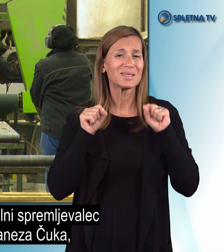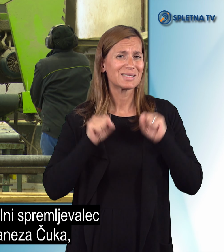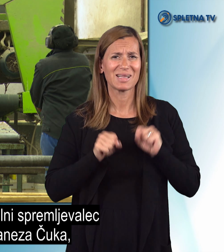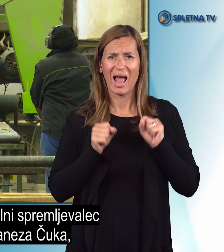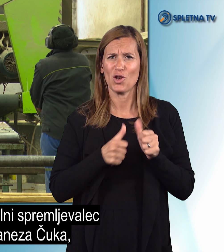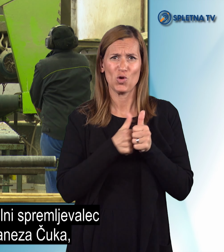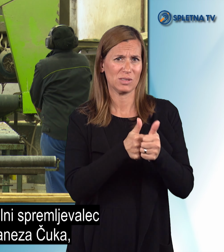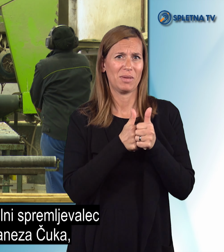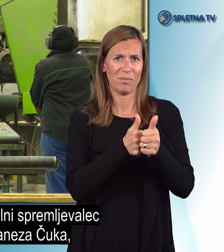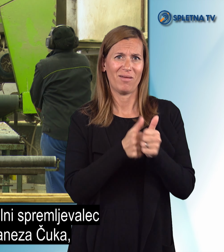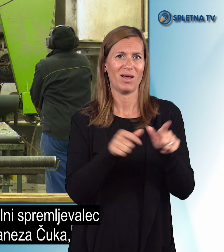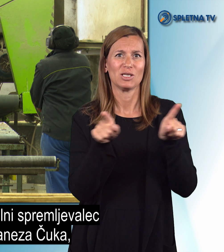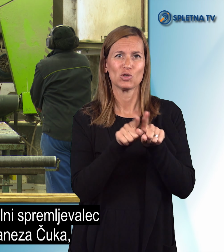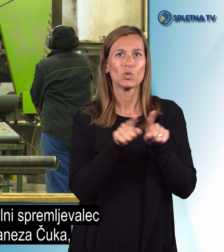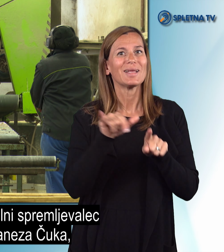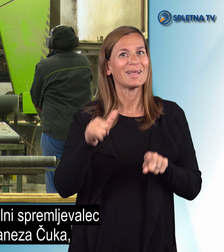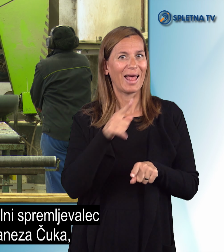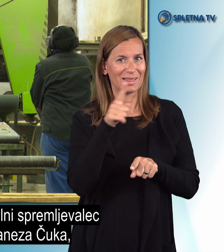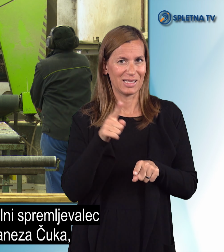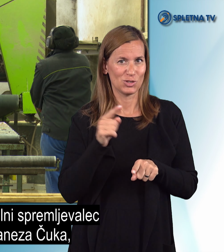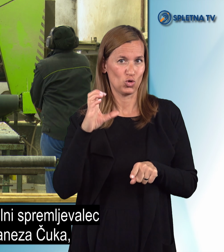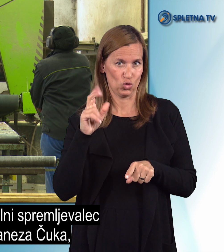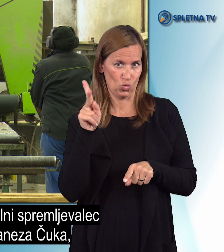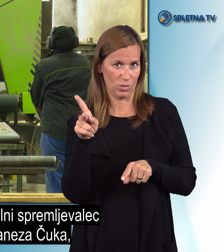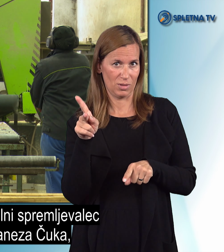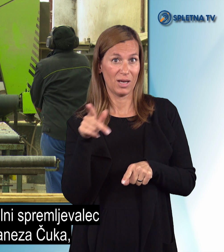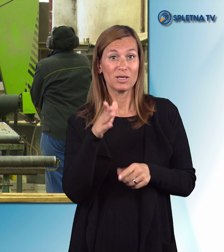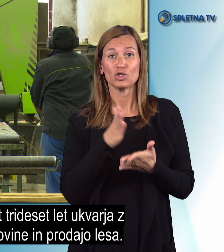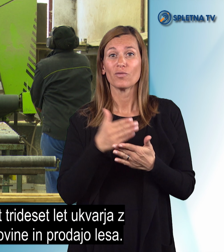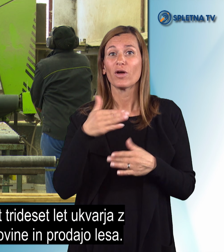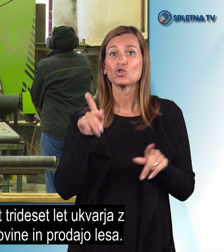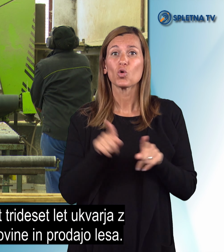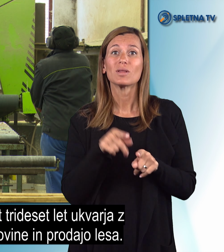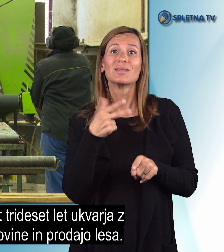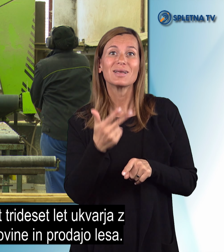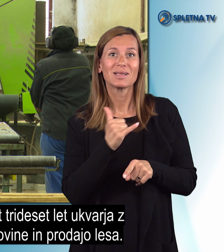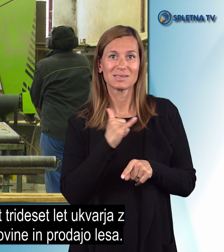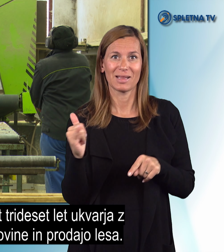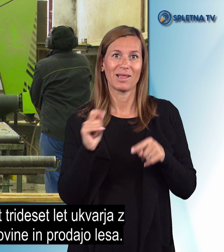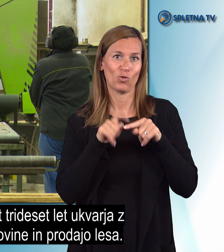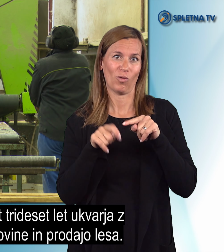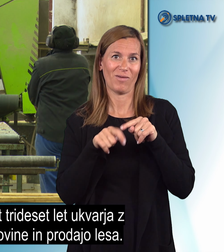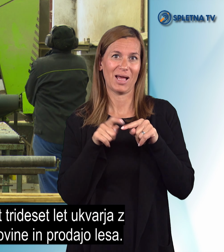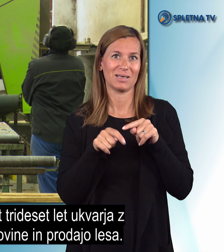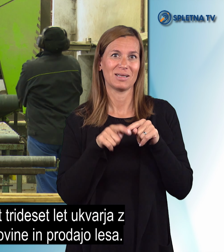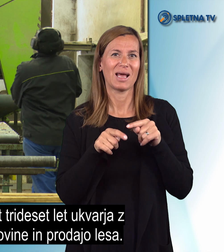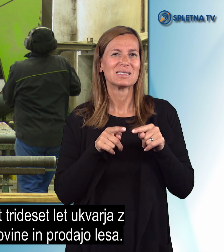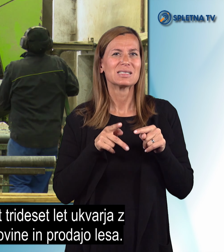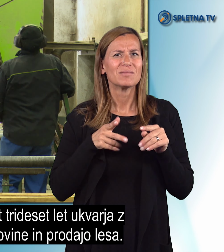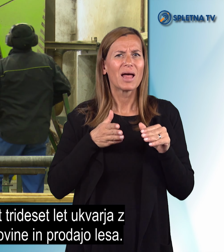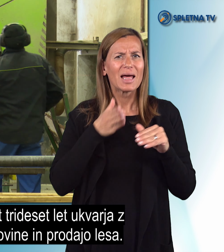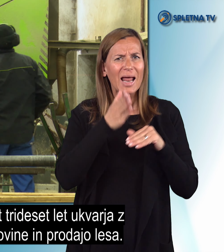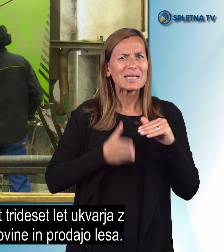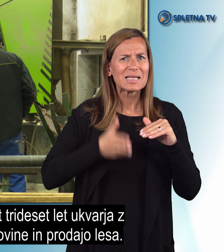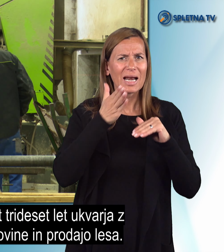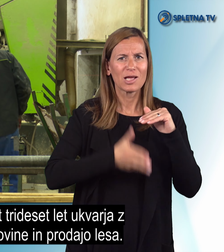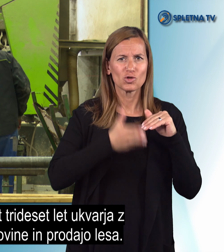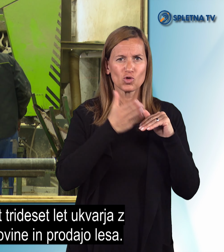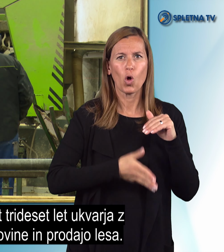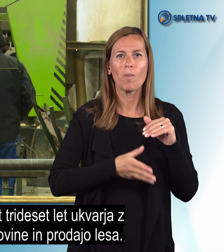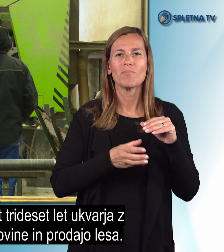Hrup je stalni spremljevalec tudi Janeza Čuka, ki se že več kot 30 let ukvarja z razrezom hlodovine